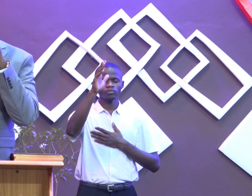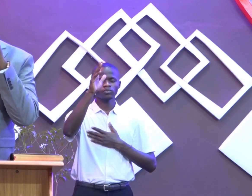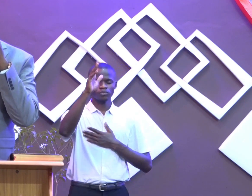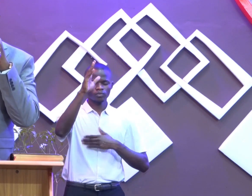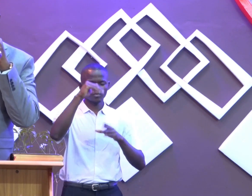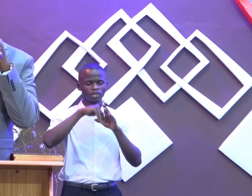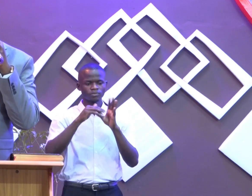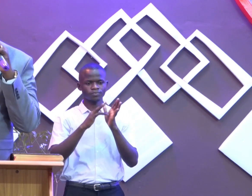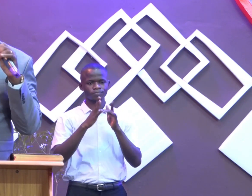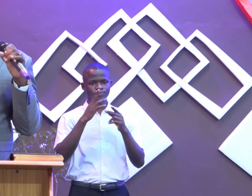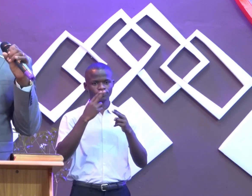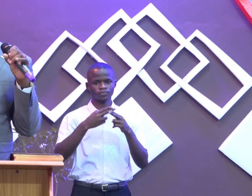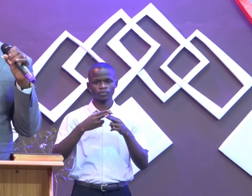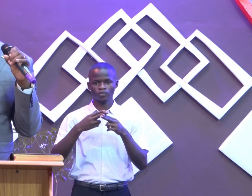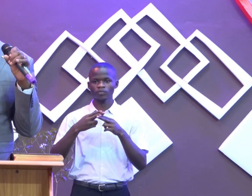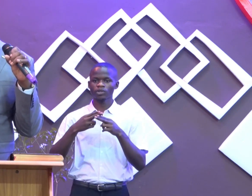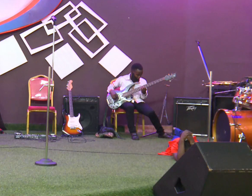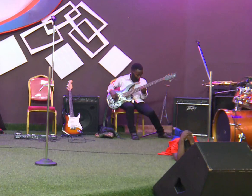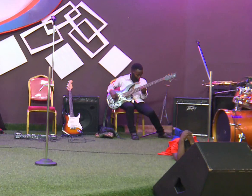Olinyari ya Yesu Kristo